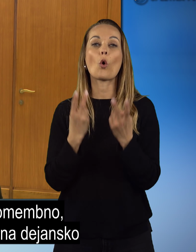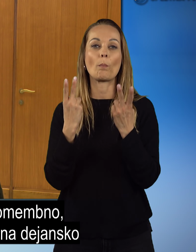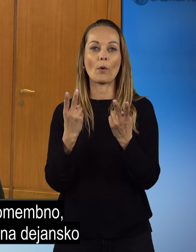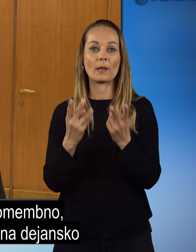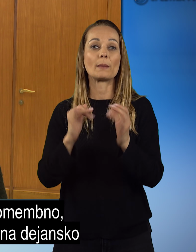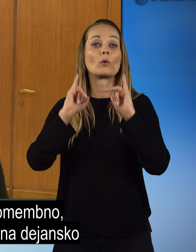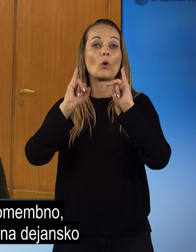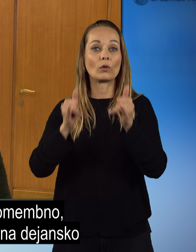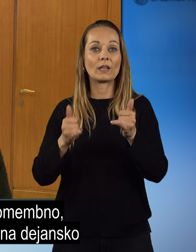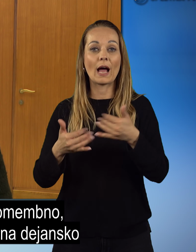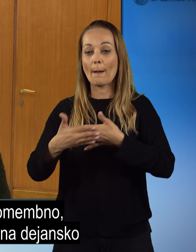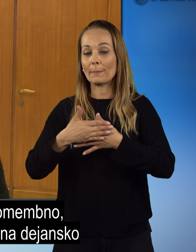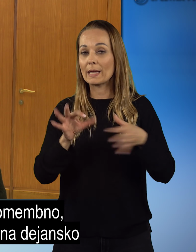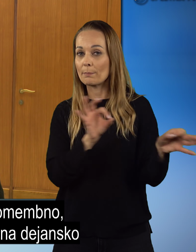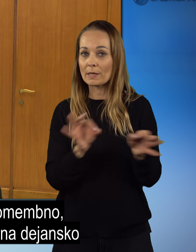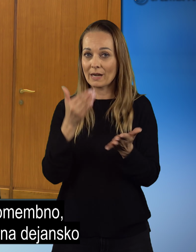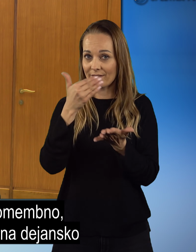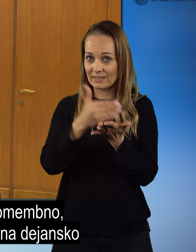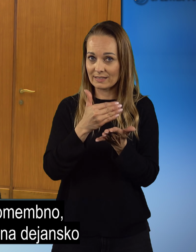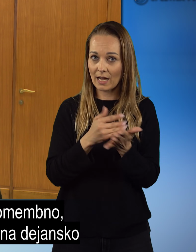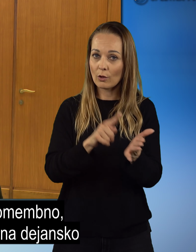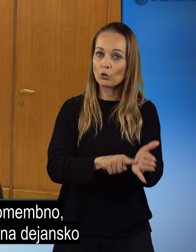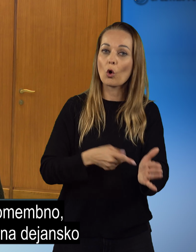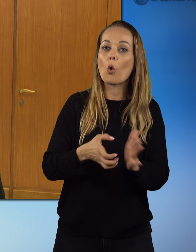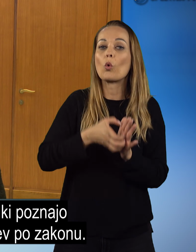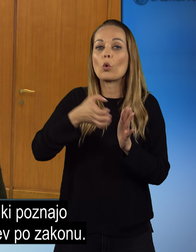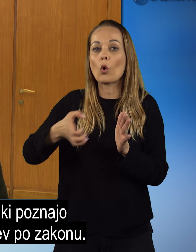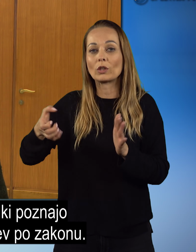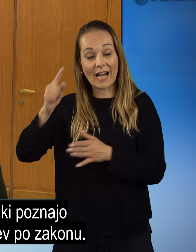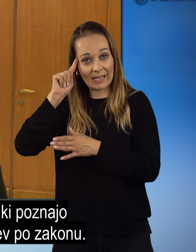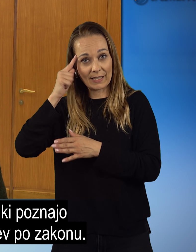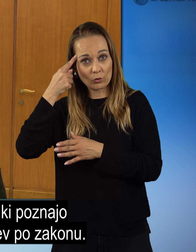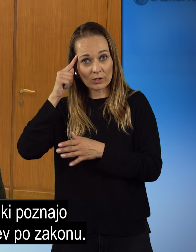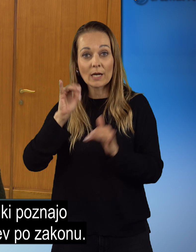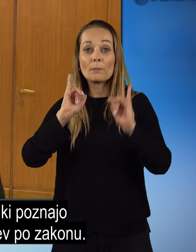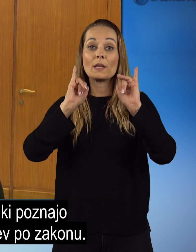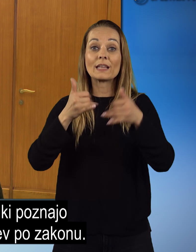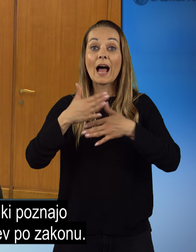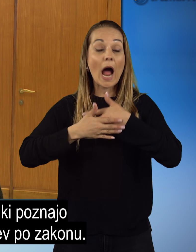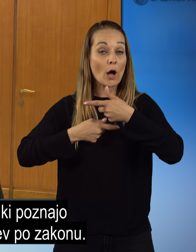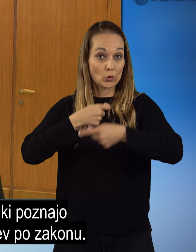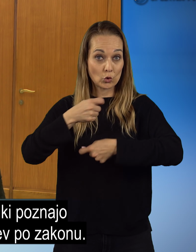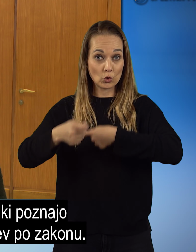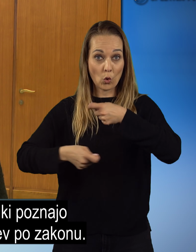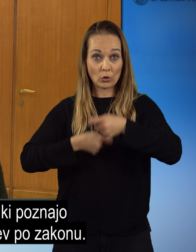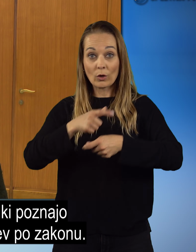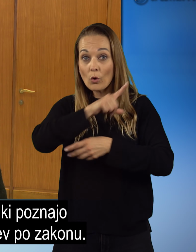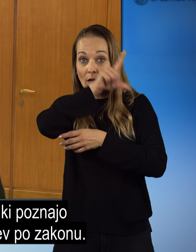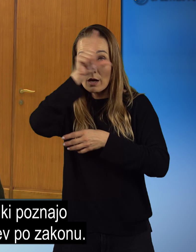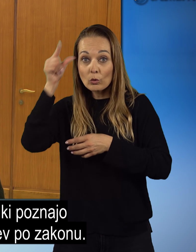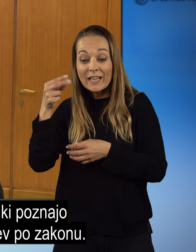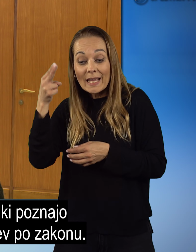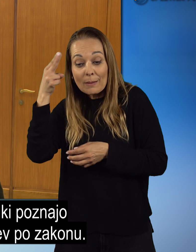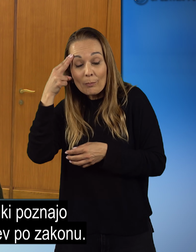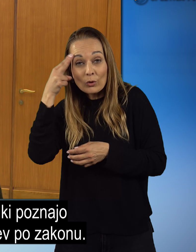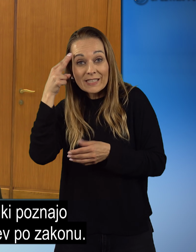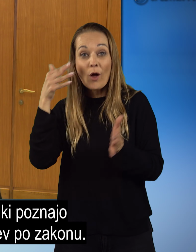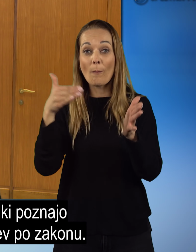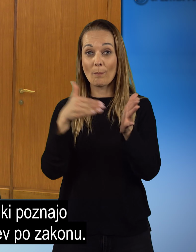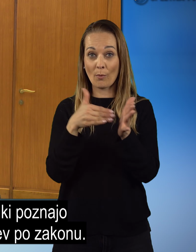pomembno, da pri pripravi zakona o dolgotrajni oskrbi dejansko sodelujejo ljudje, ki